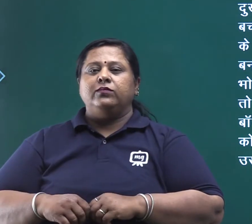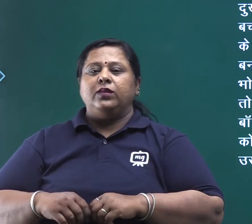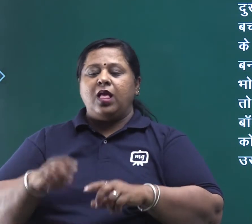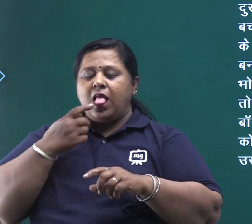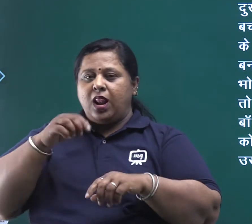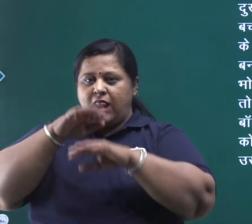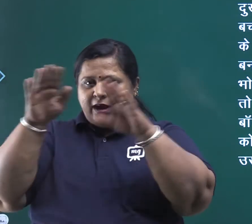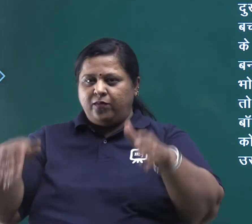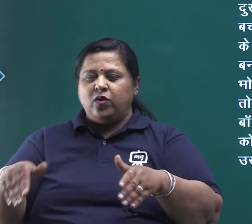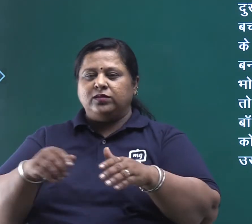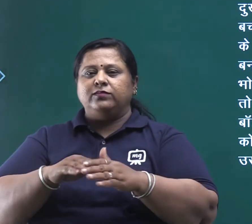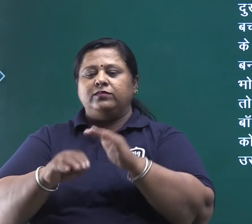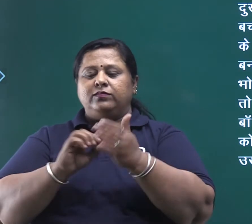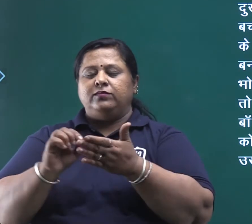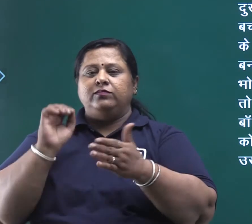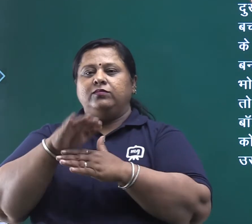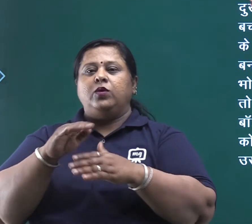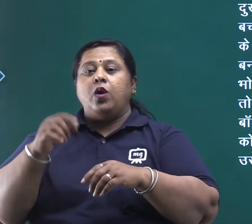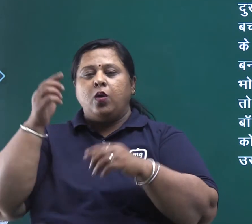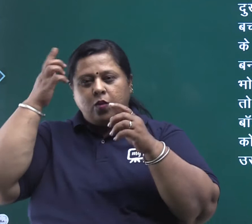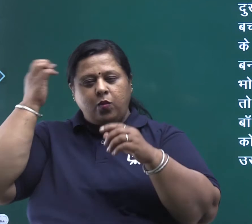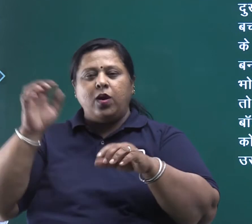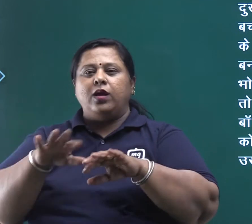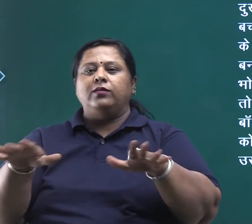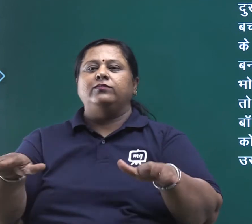लेटर बॉक्स व कौवा